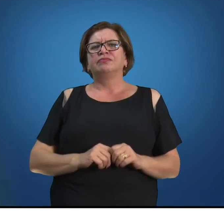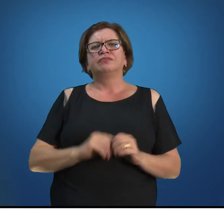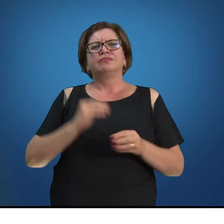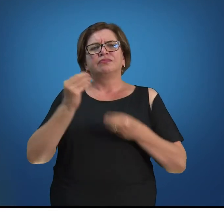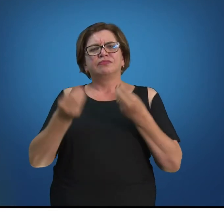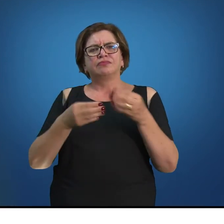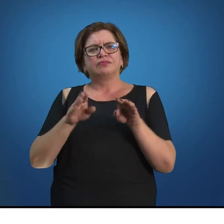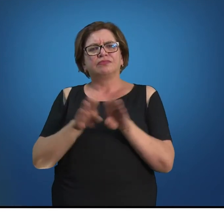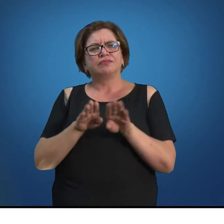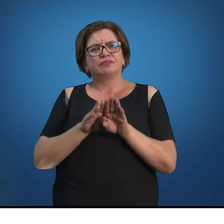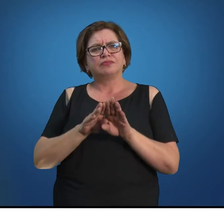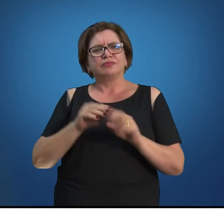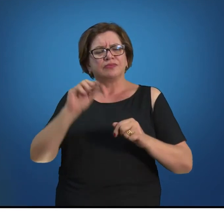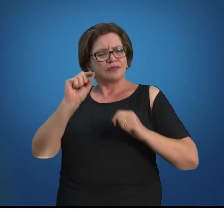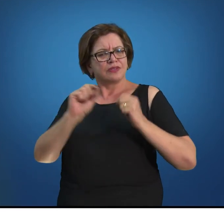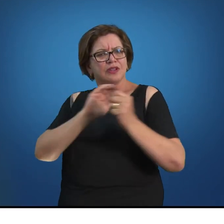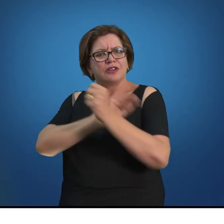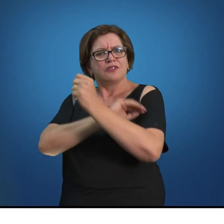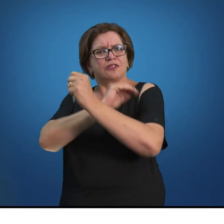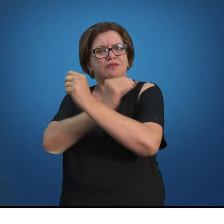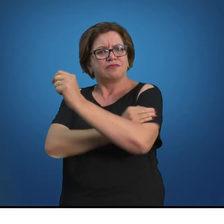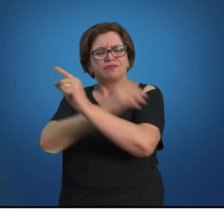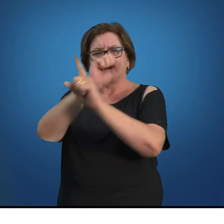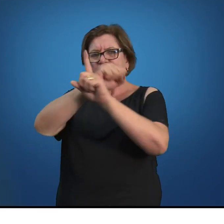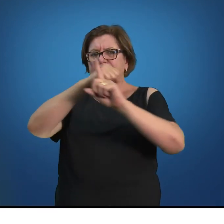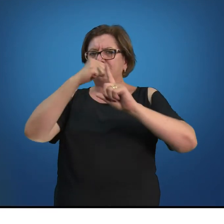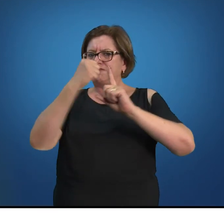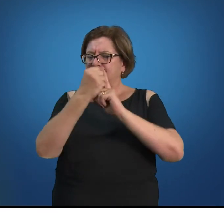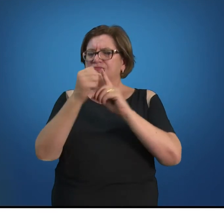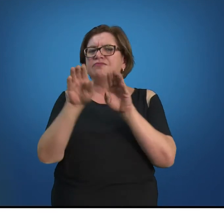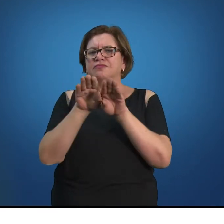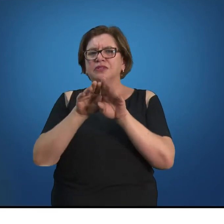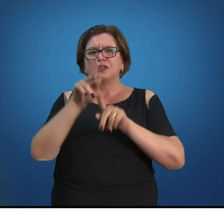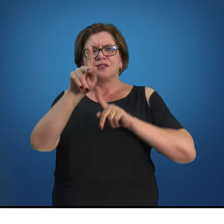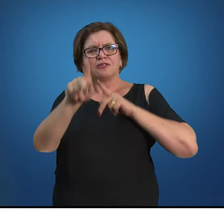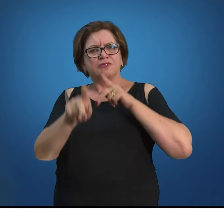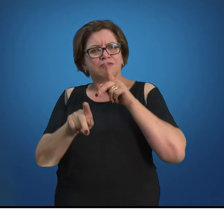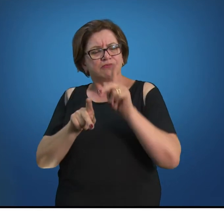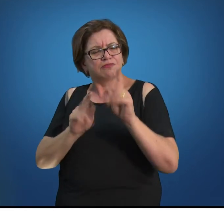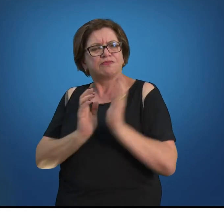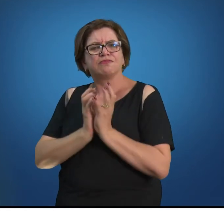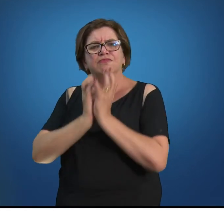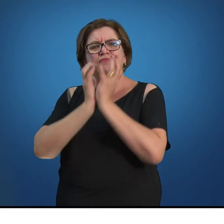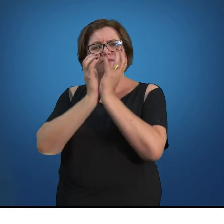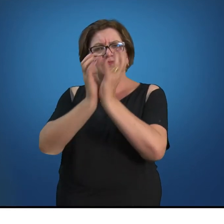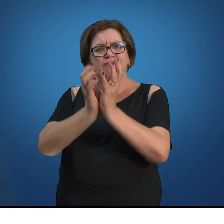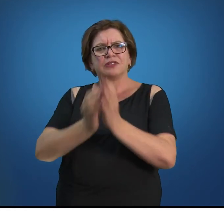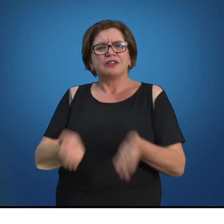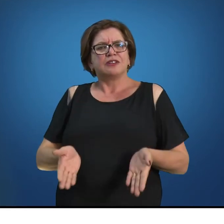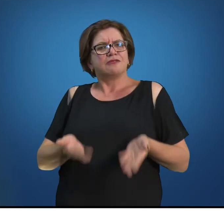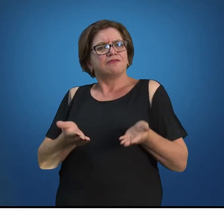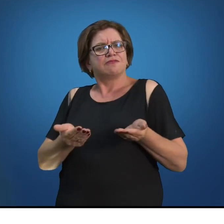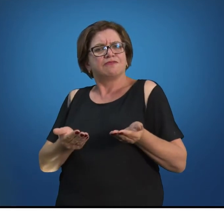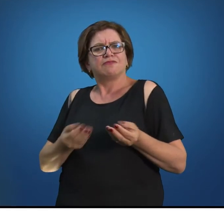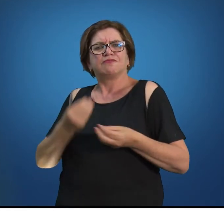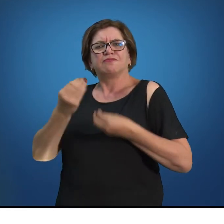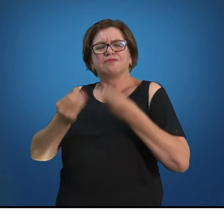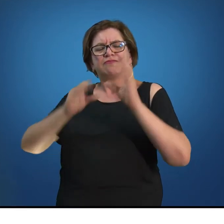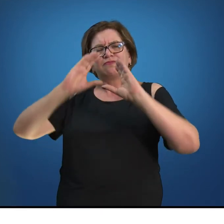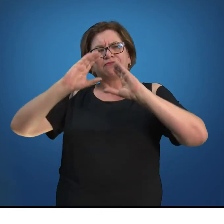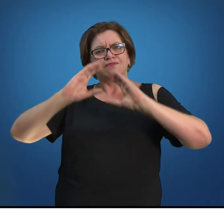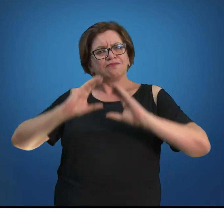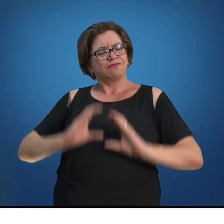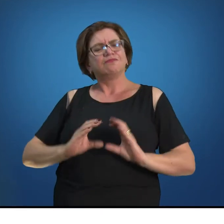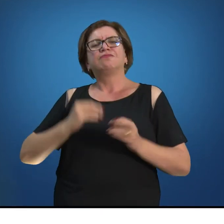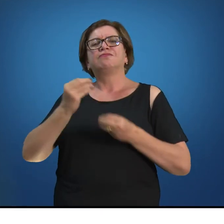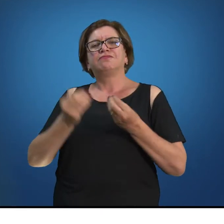que nunca, o fortalecimento da sociedade civil e dos canais de participação, ou seja, um incentivo e um suporte à